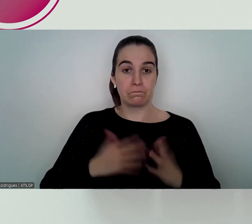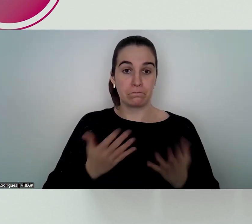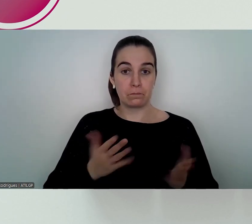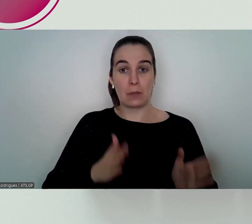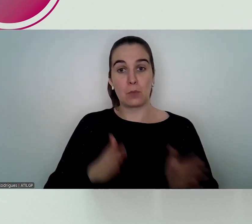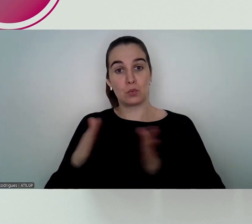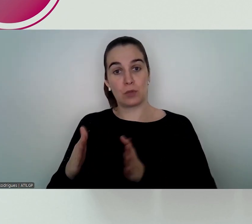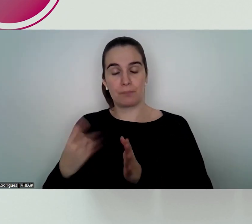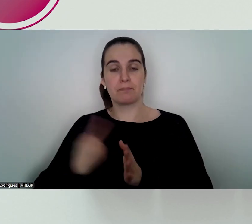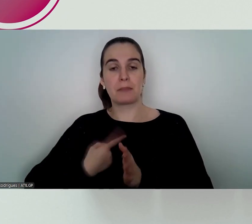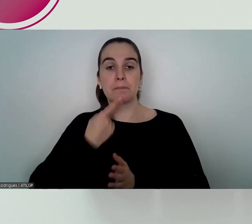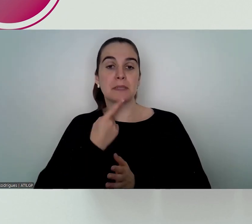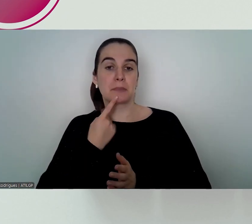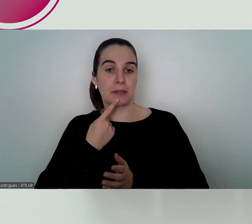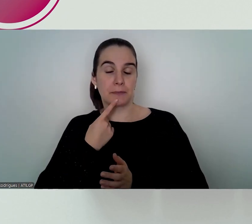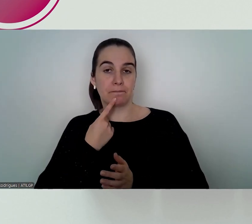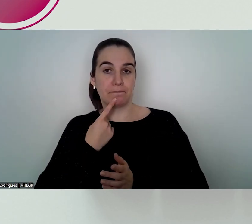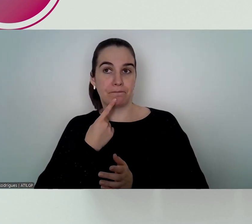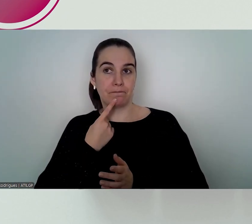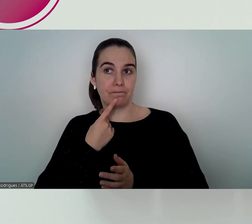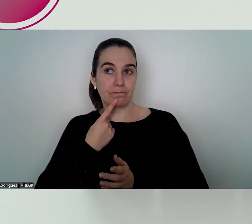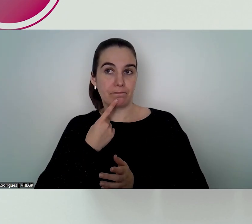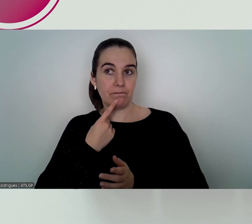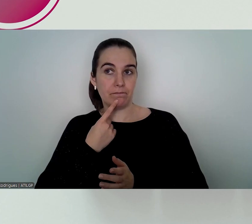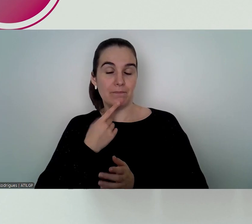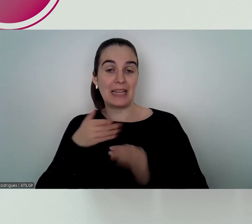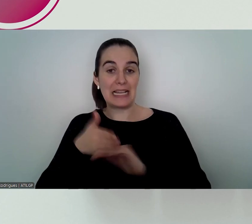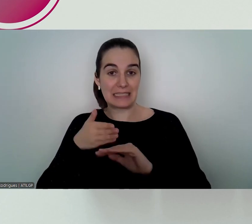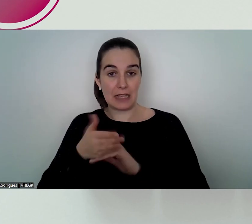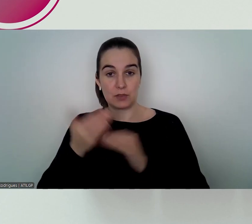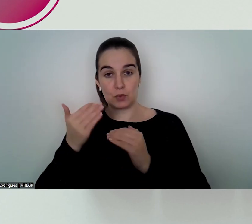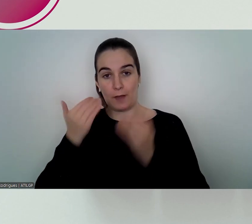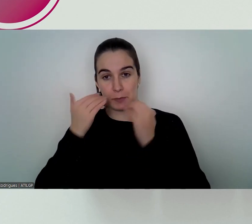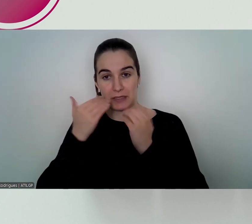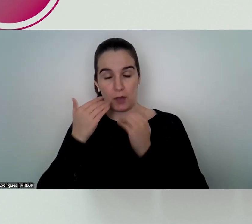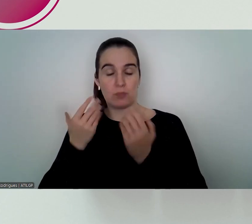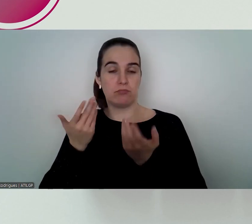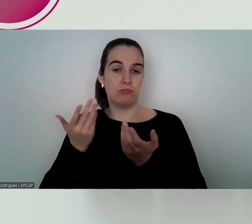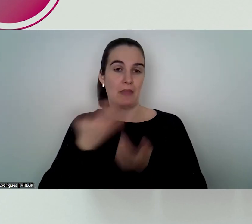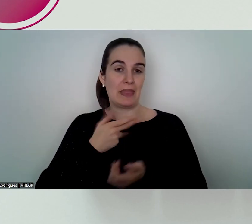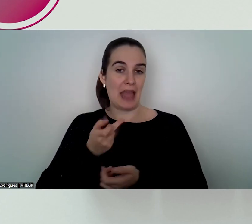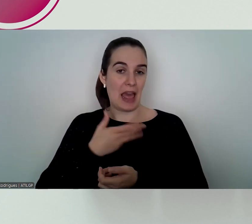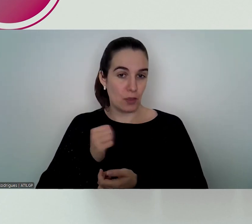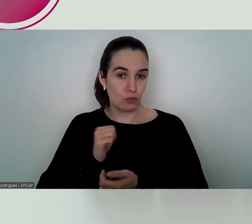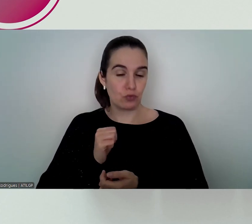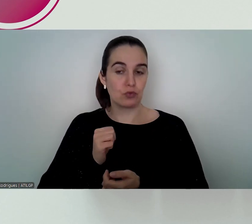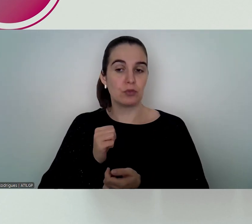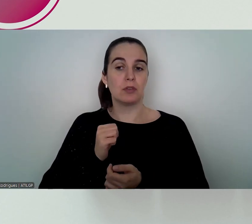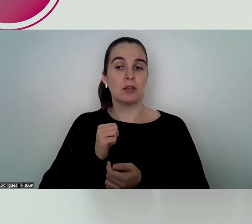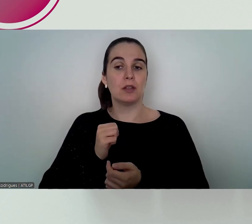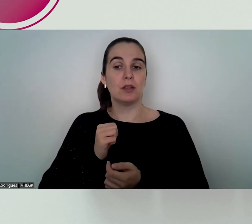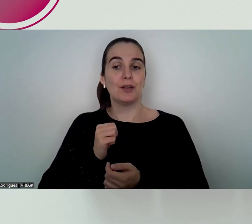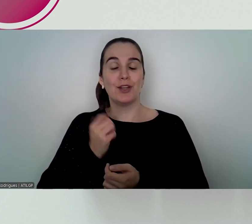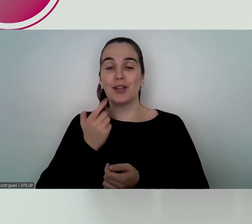efetivamente, perceber que o exercício ou acesso dos dados não é muito compaginável